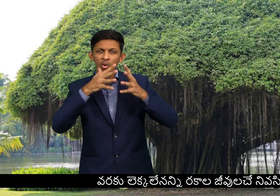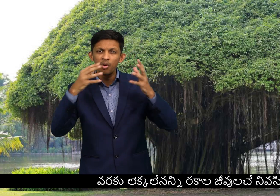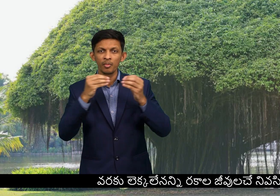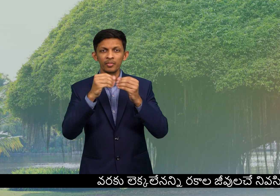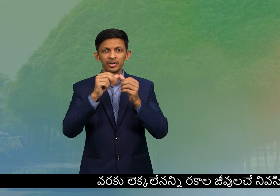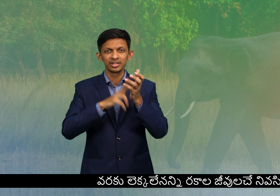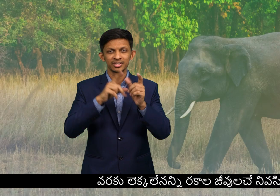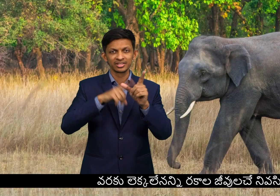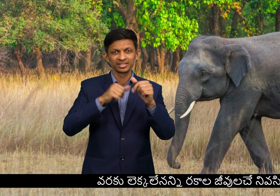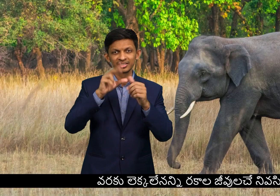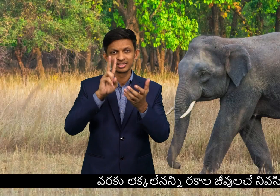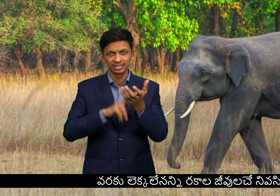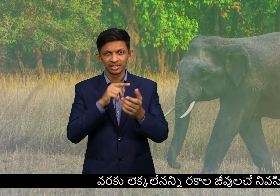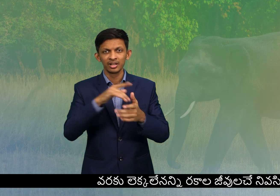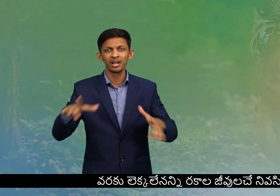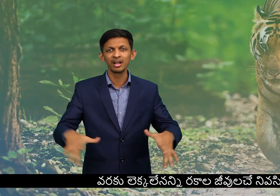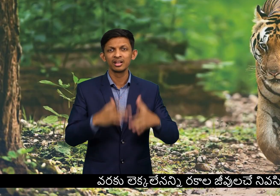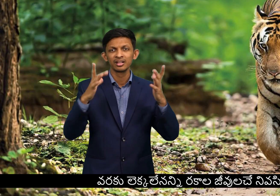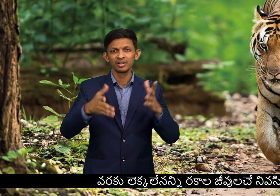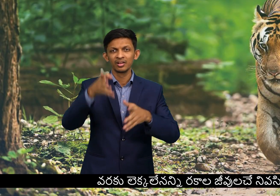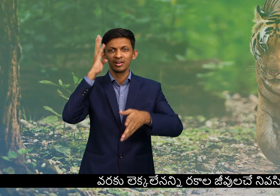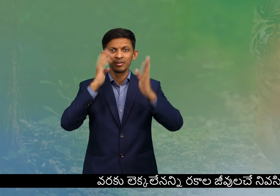రకాల జీవులచే నివసిస్తుంది.